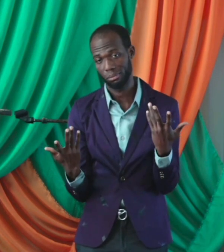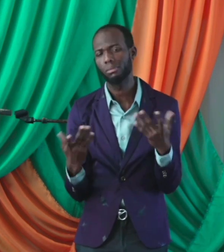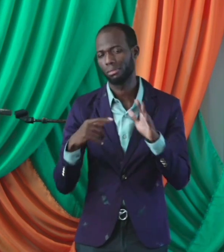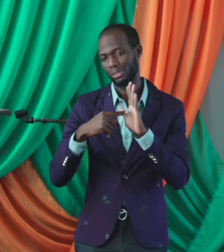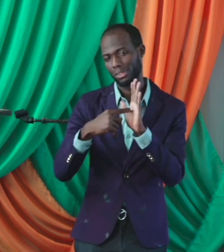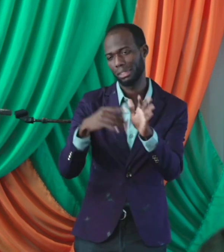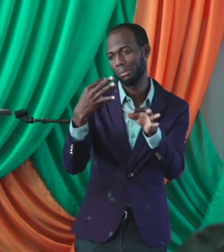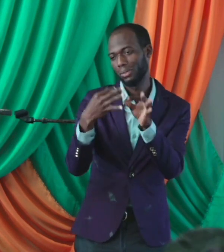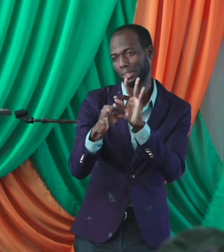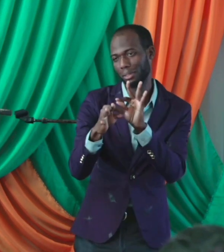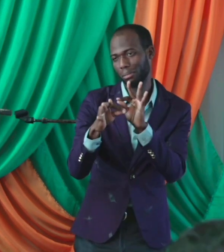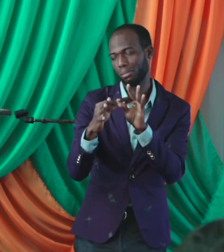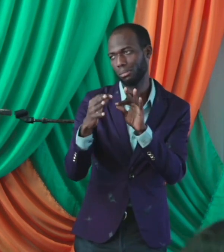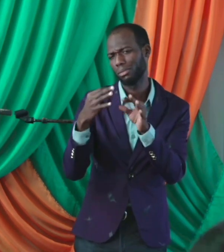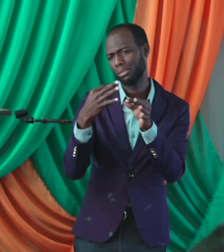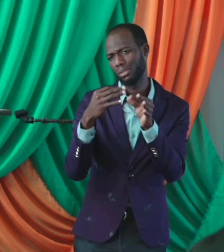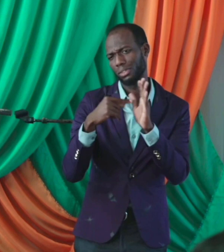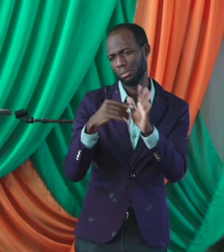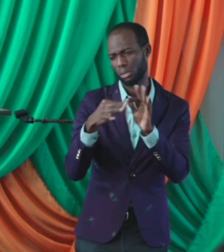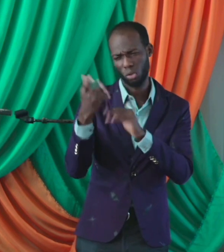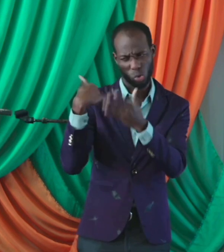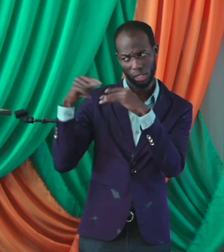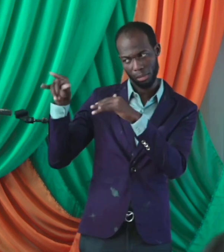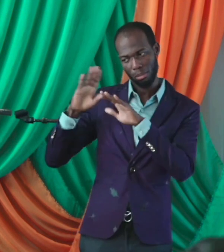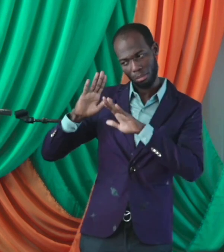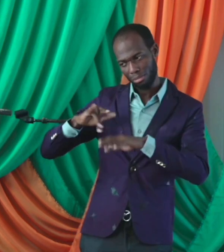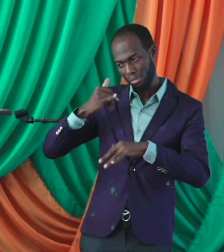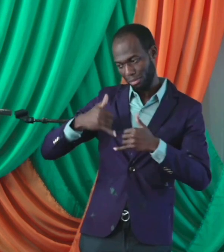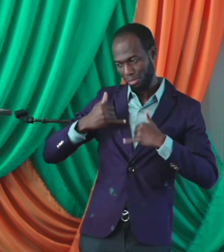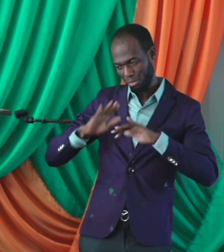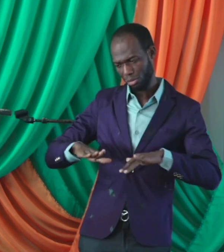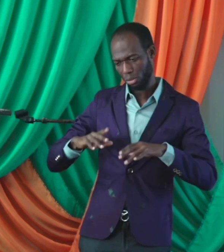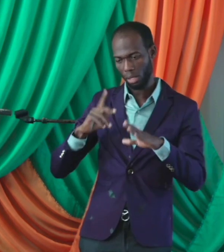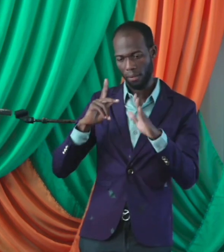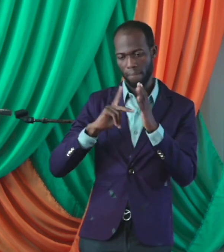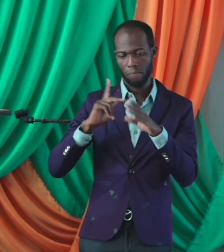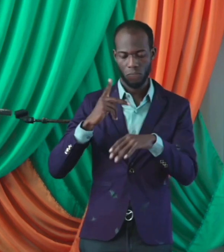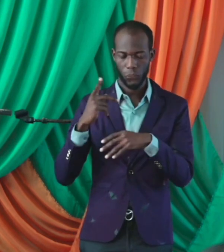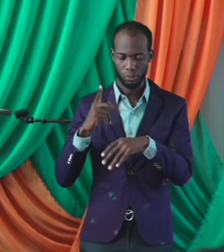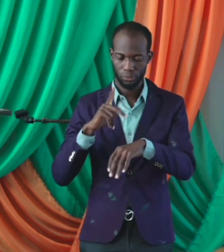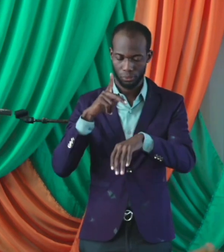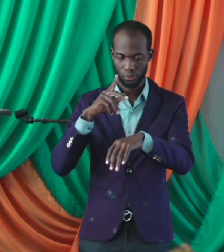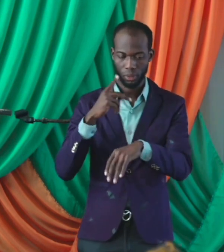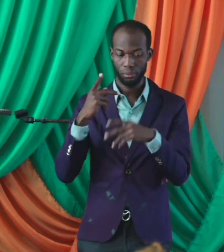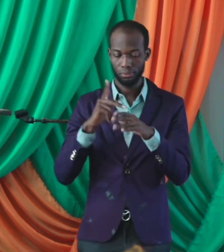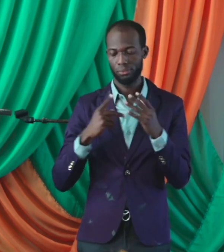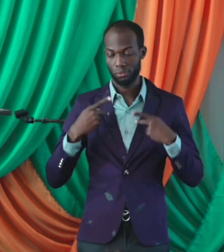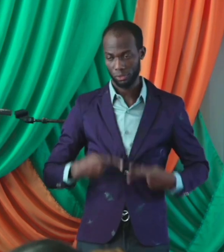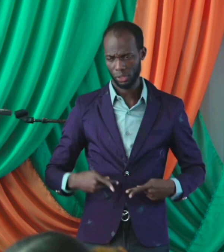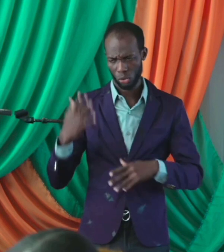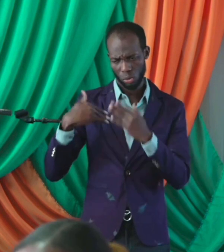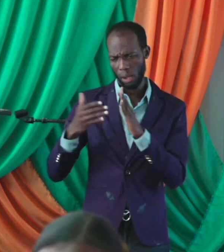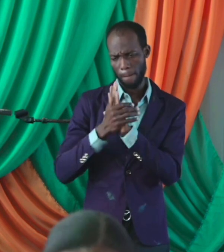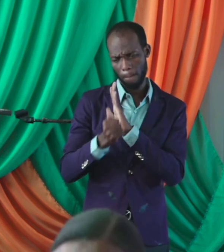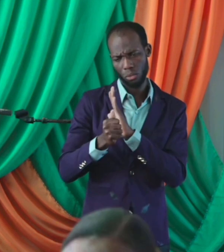Mbal bon exemple, qui t'a toujours frappé comme jeune timoun. Bon grand physicien, mathématicien anglais, yon le